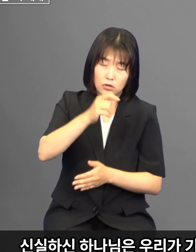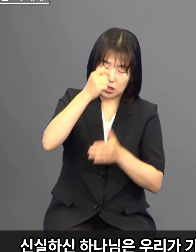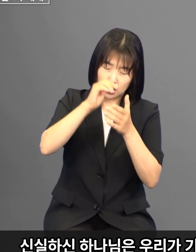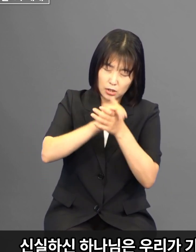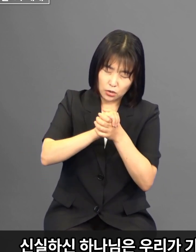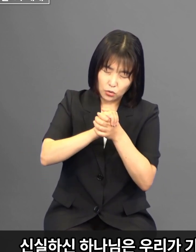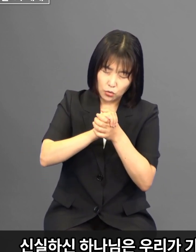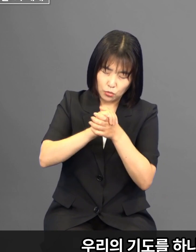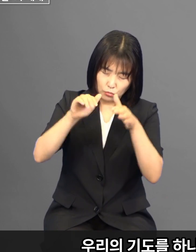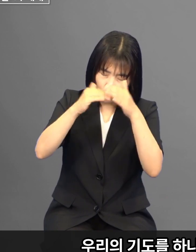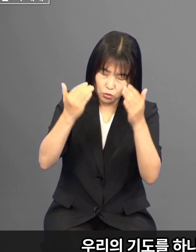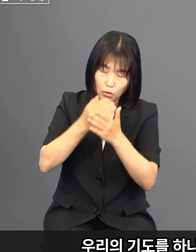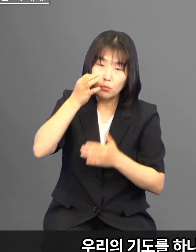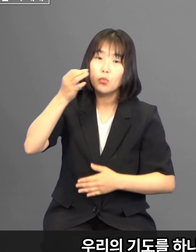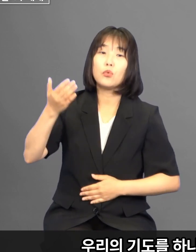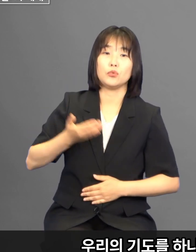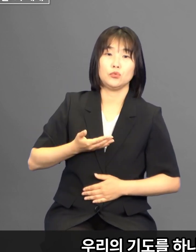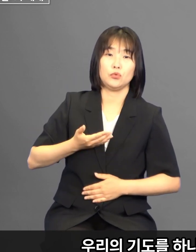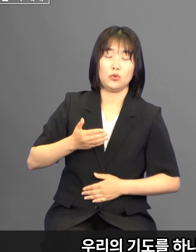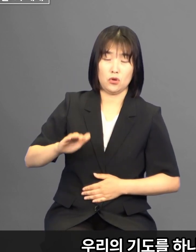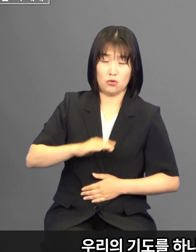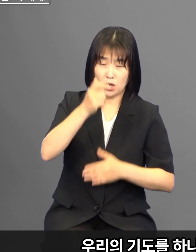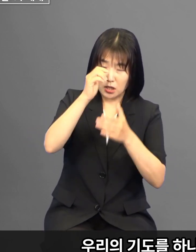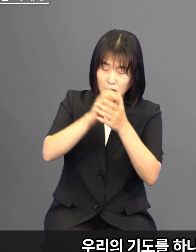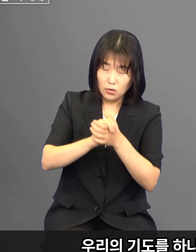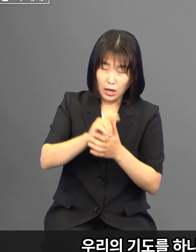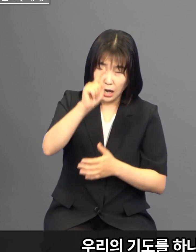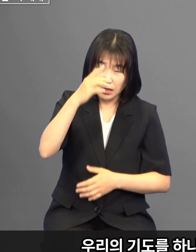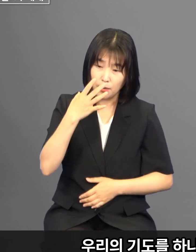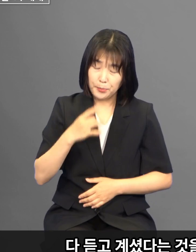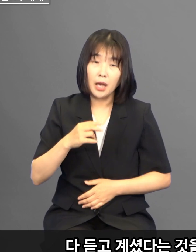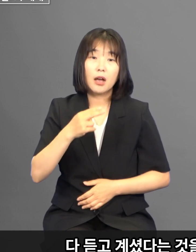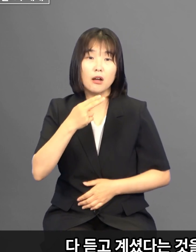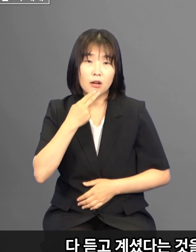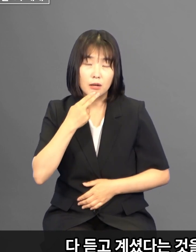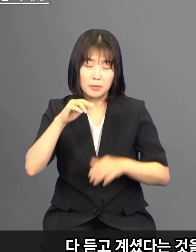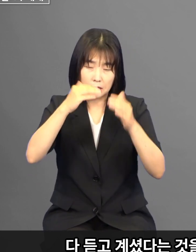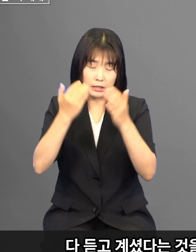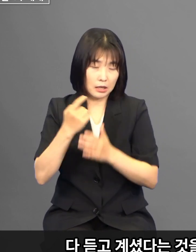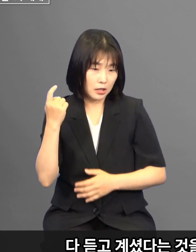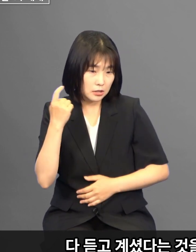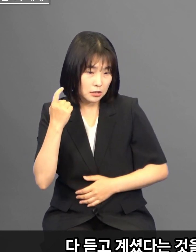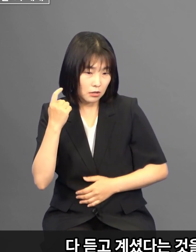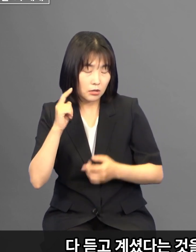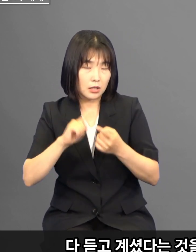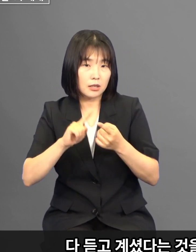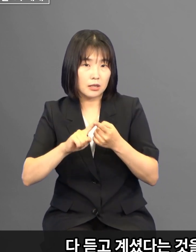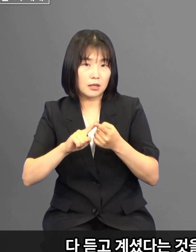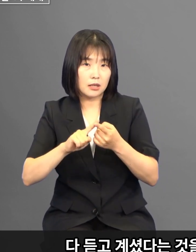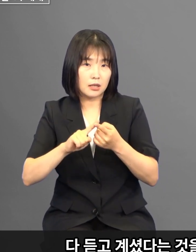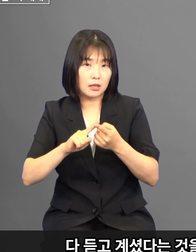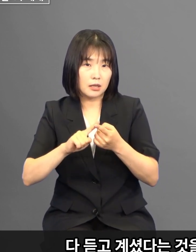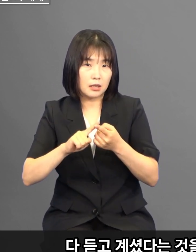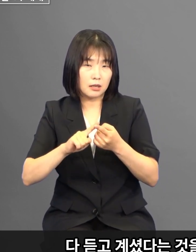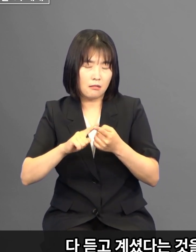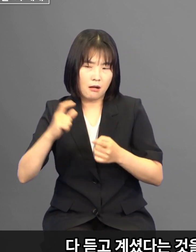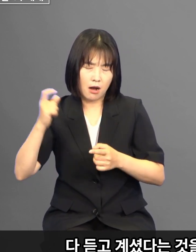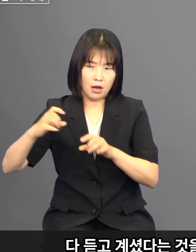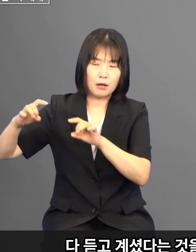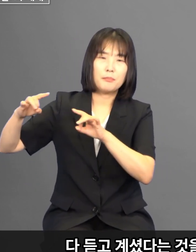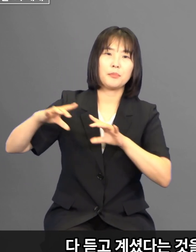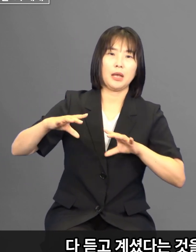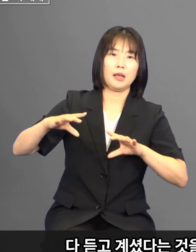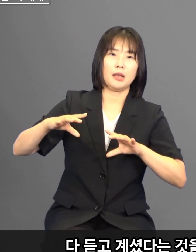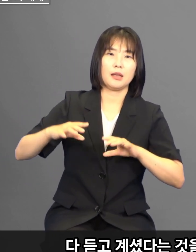하셨습니다. 우리의 기도를 하나도 땅에 떨어뜨리지 않으시고 다 듣고 계셨다는 것을 피부로 느끼는